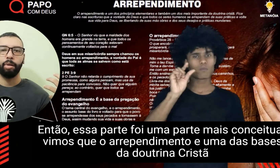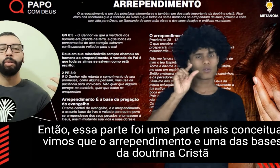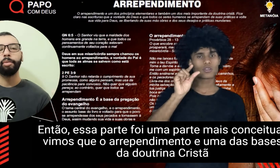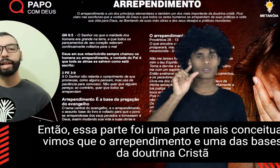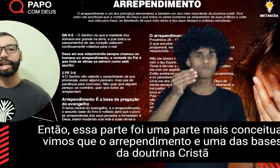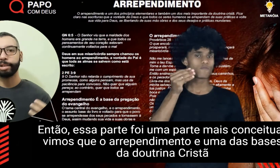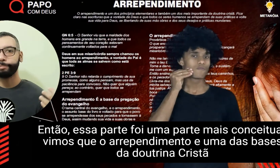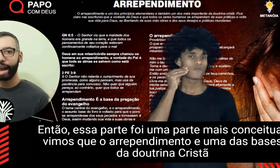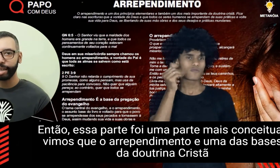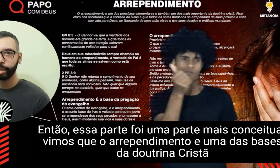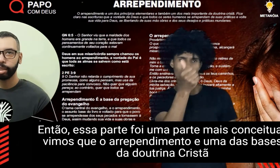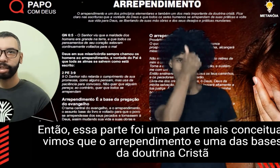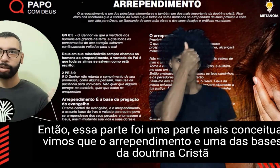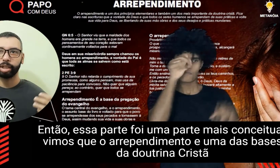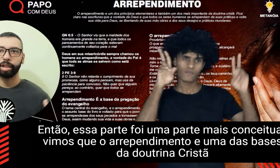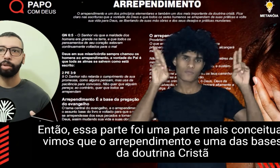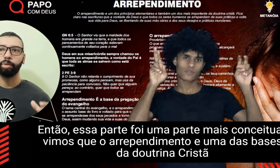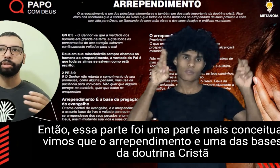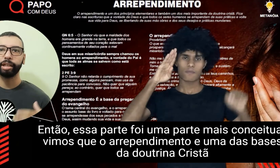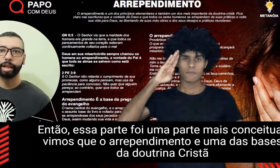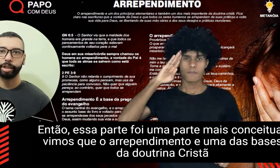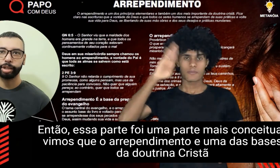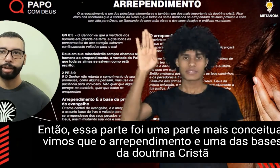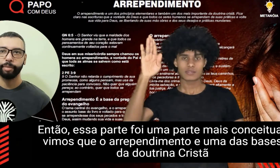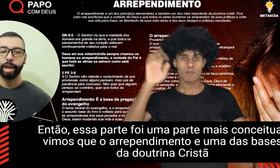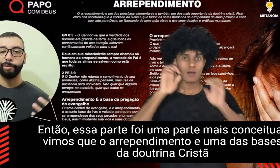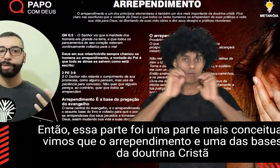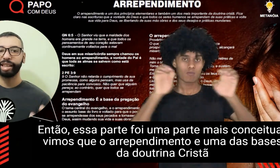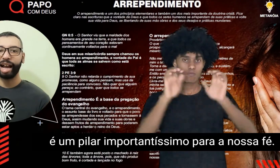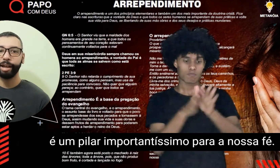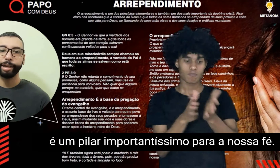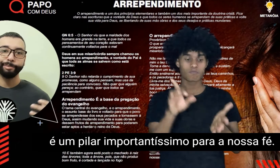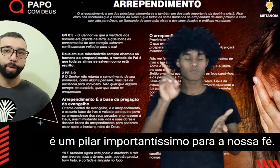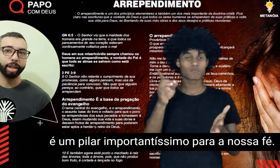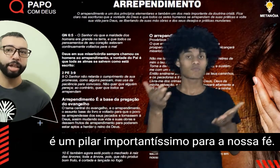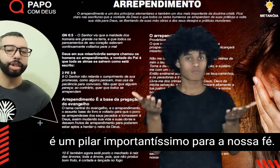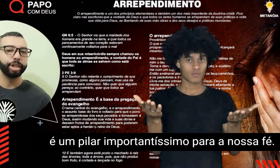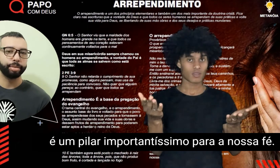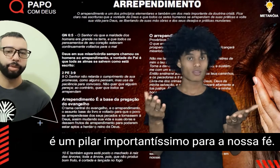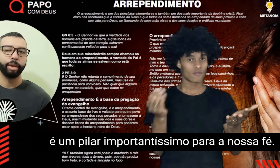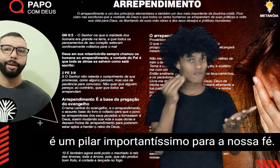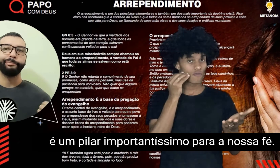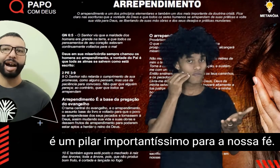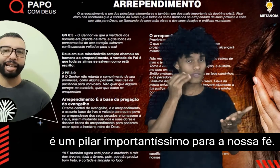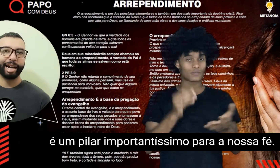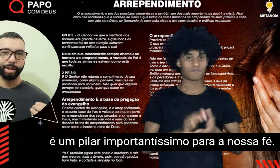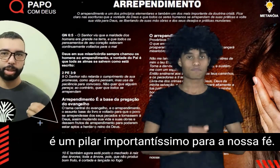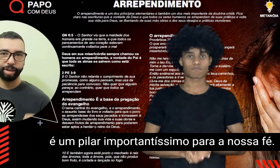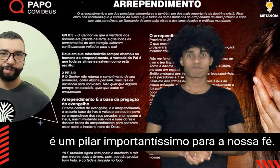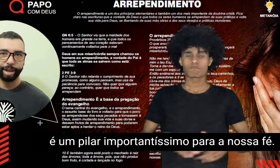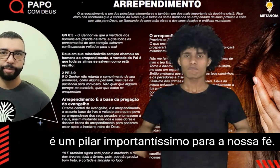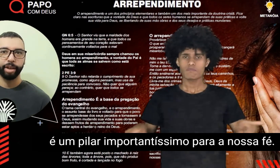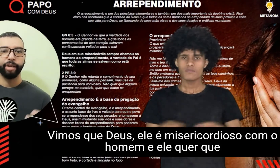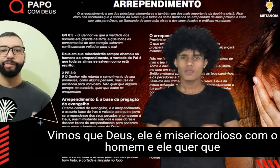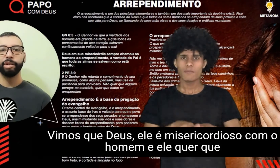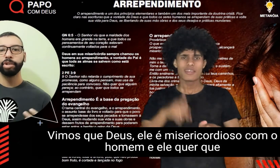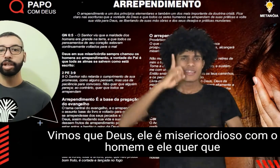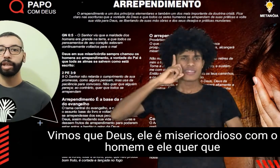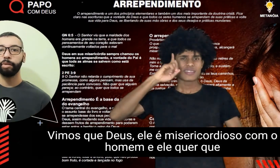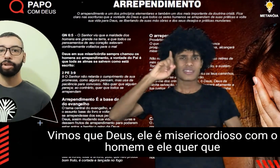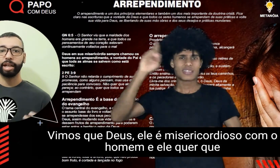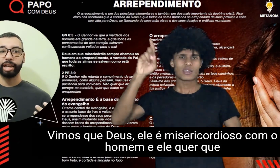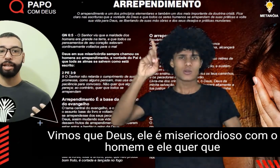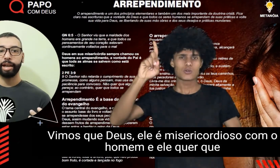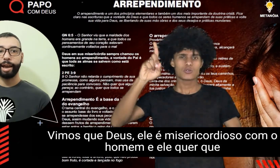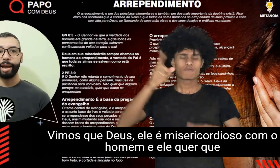é uma das bases da nossa doutrina cristã, é um pilar importantíssimo para a nossa fé. Vimos